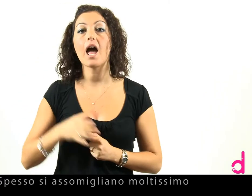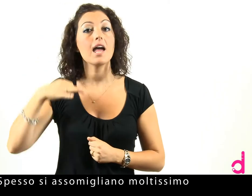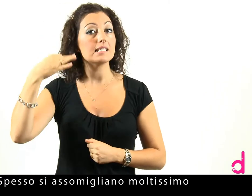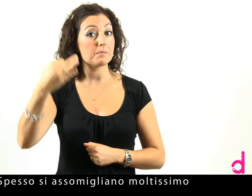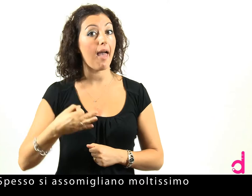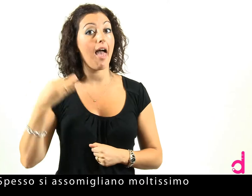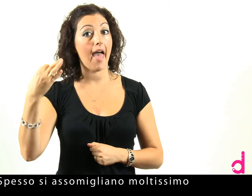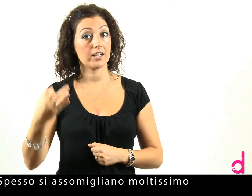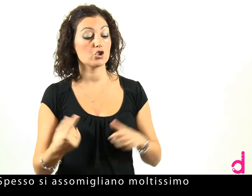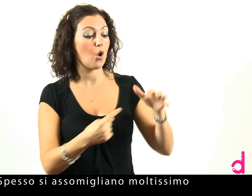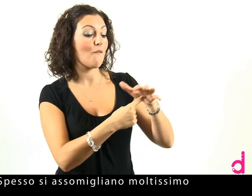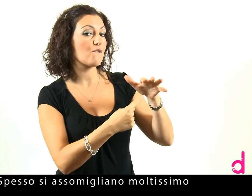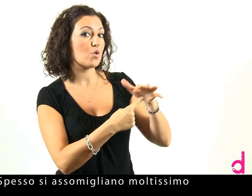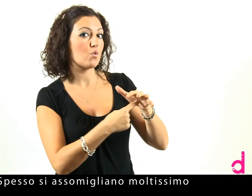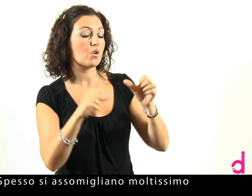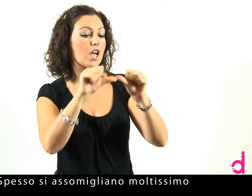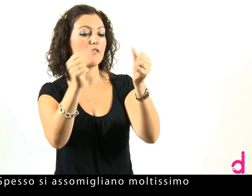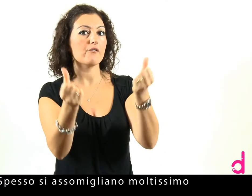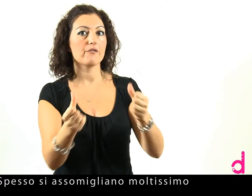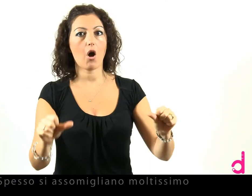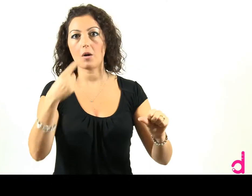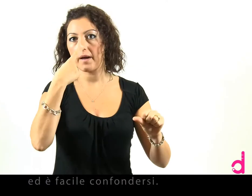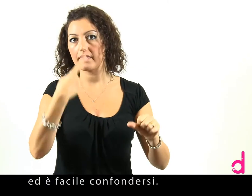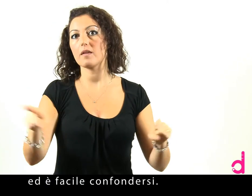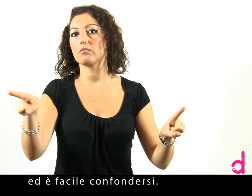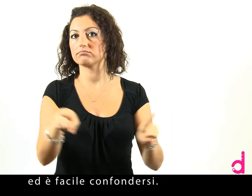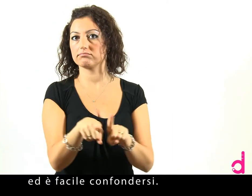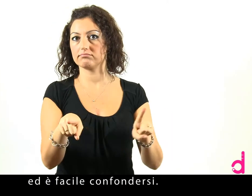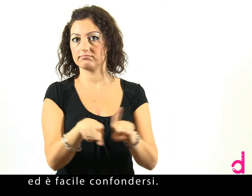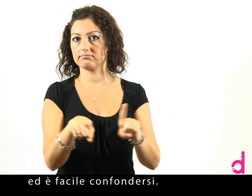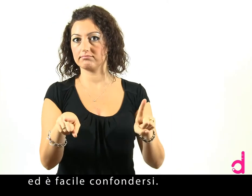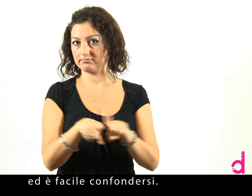Spesso si assomigliano moltissimo ed è facile confondersi,